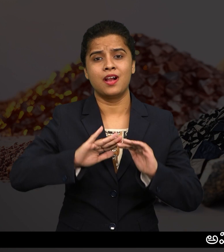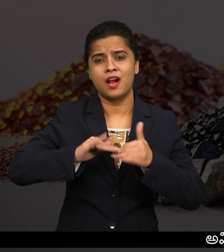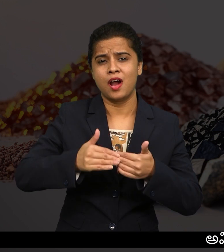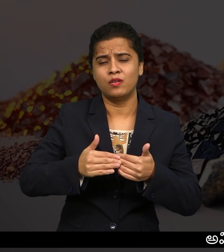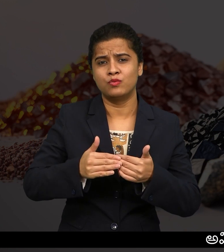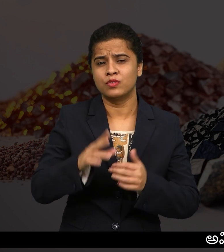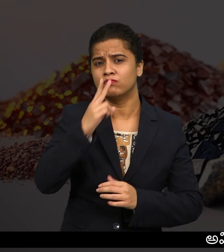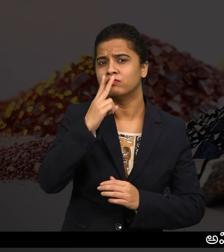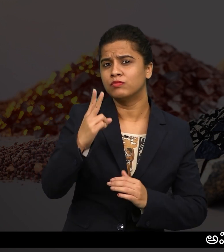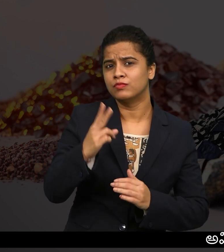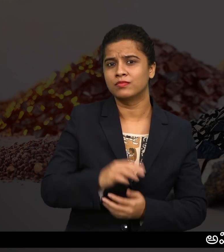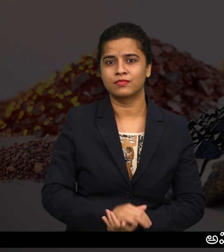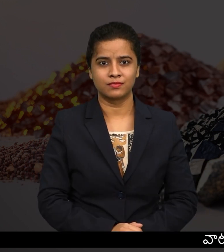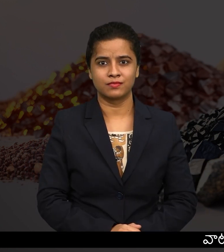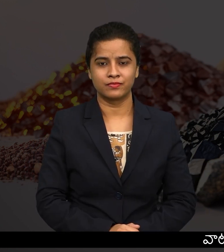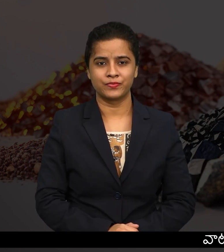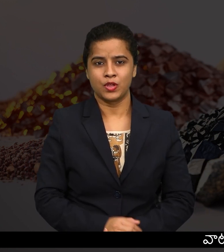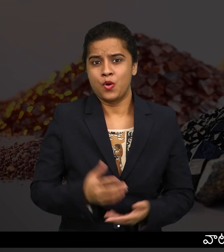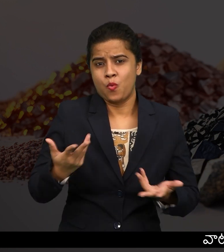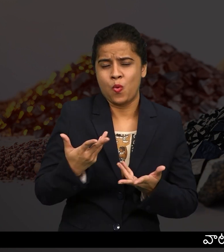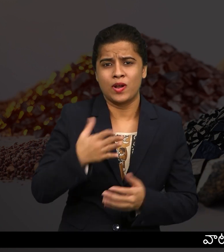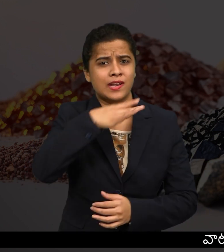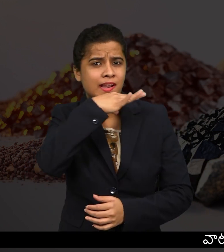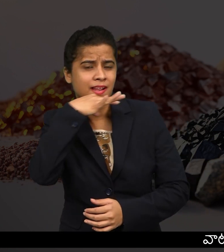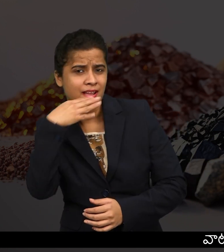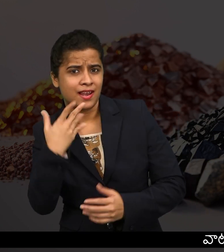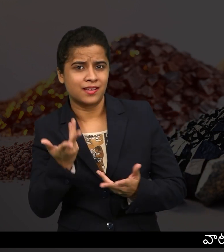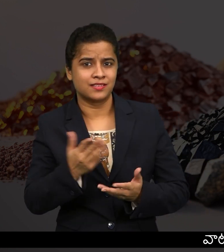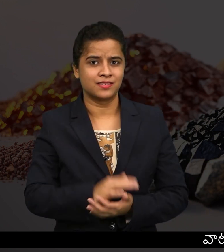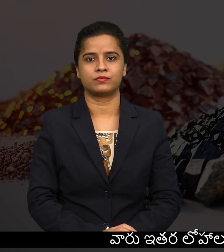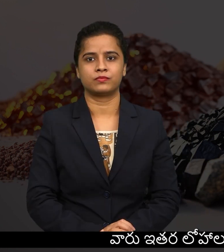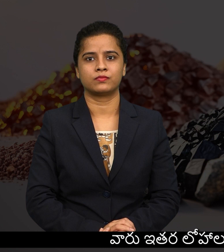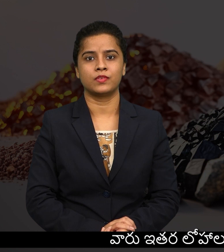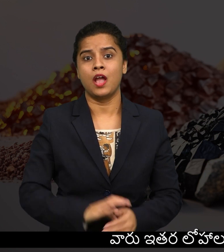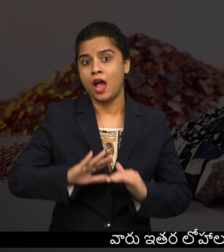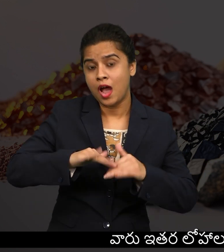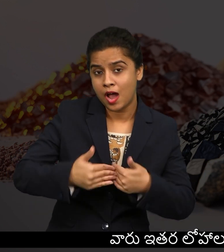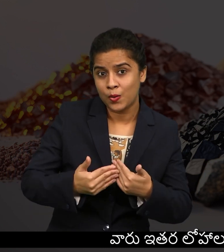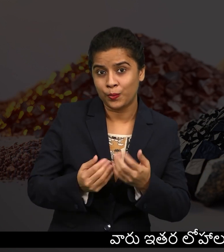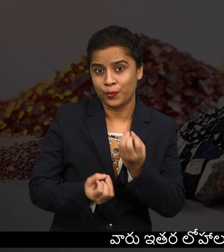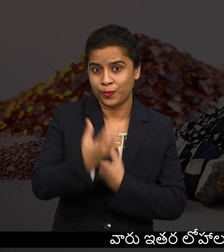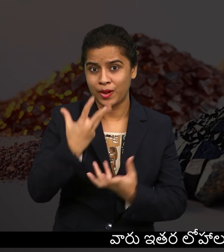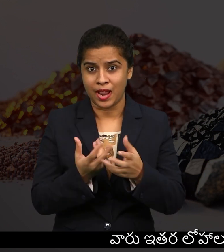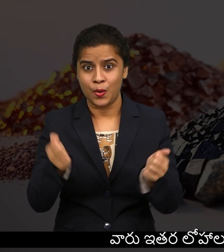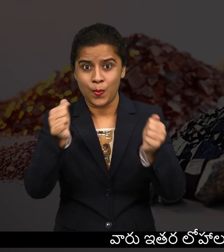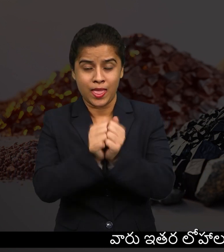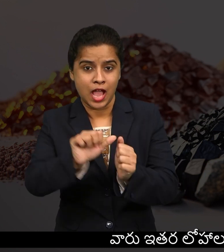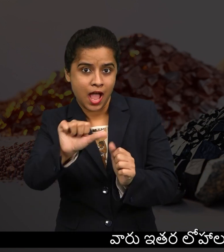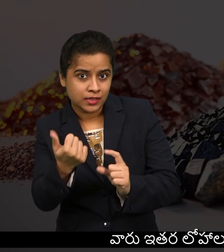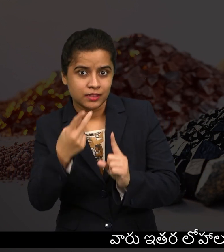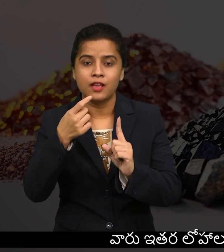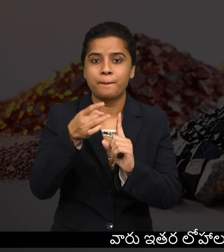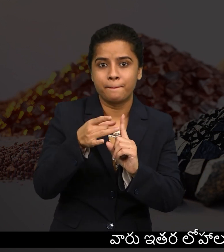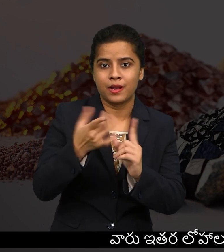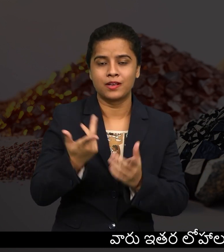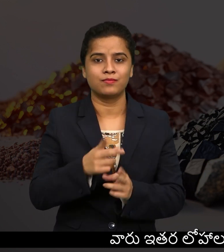అవి ఎలా కనిపిస్తాయి, వాటి రంగులు ఏమిటి, అవి ఇతర లోహాలతో ఎలా